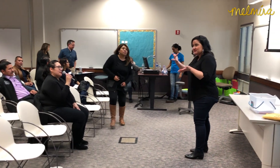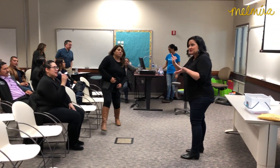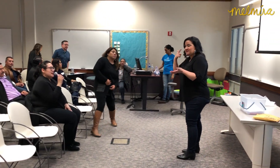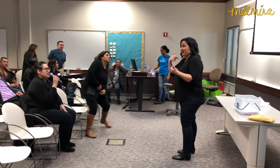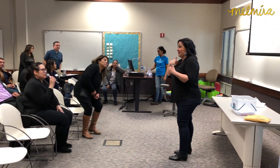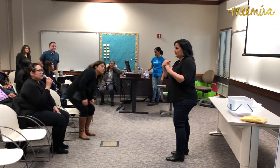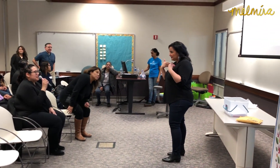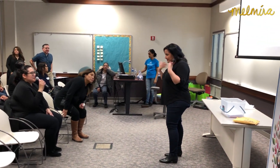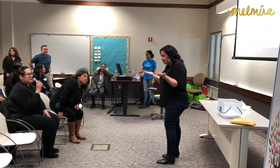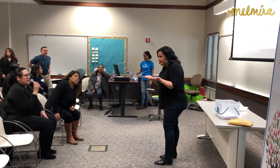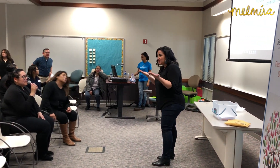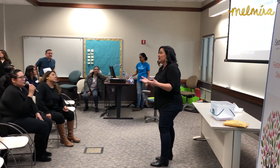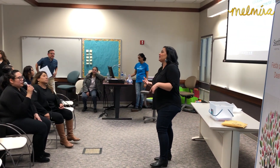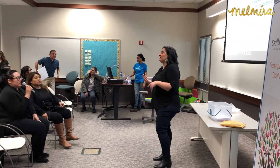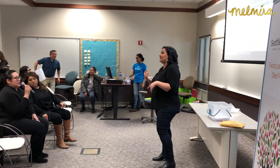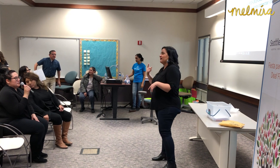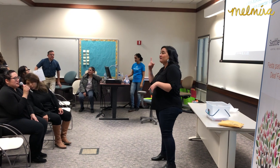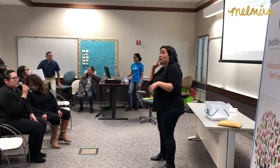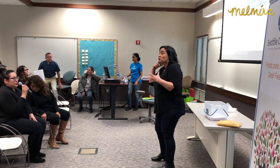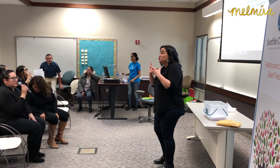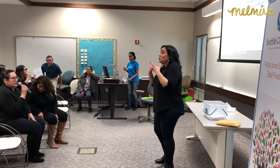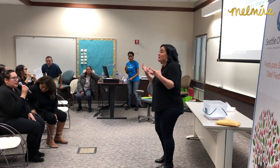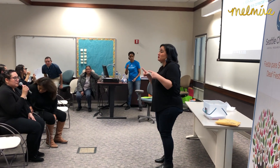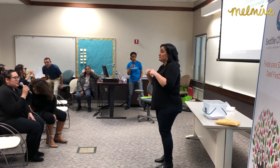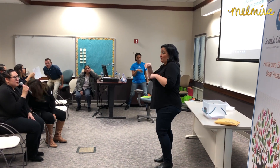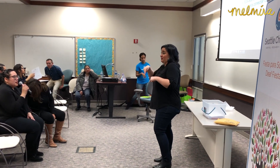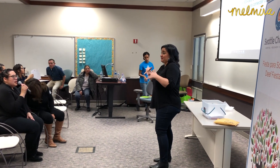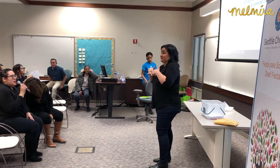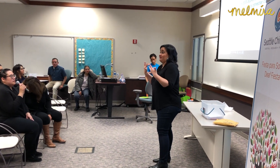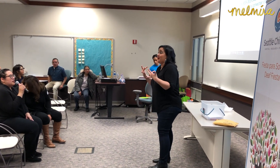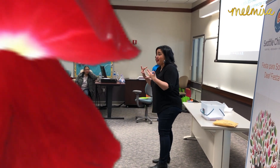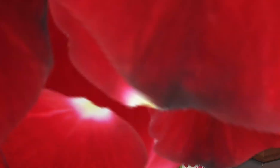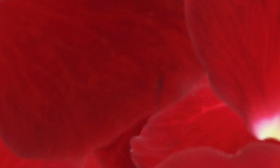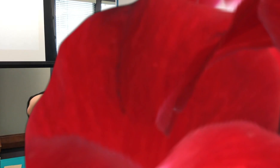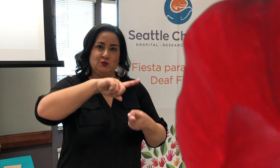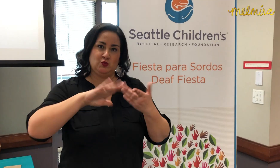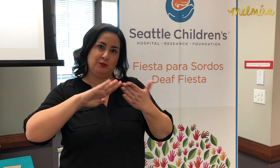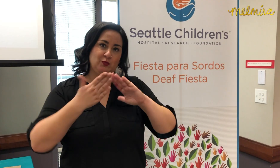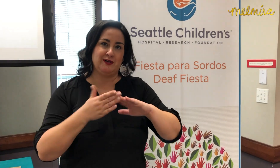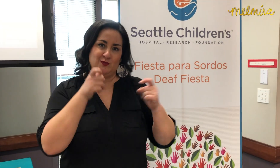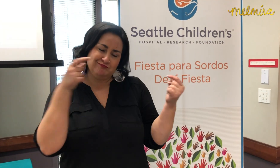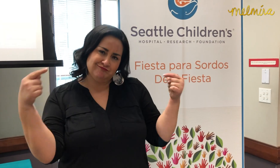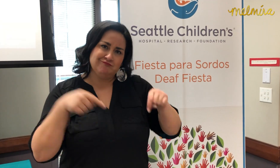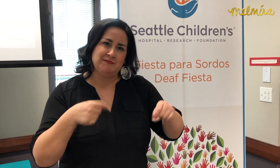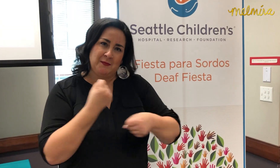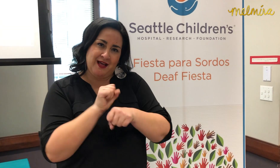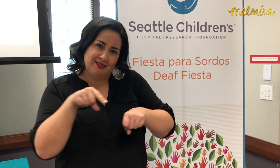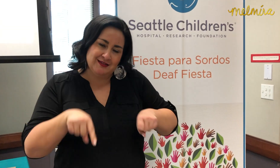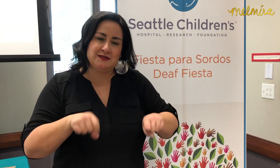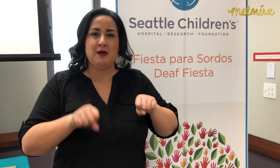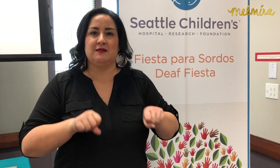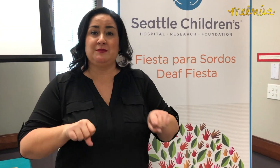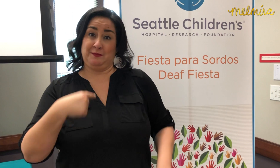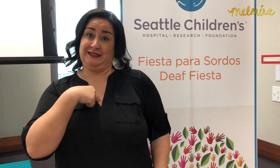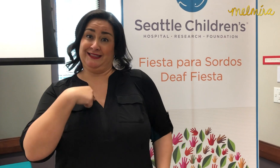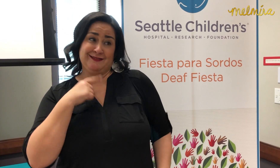Tenemos que pagar. El enfoque son los Que tener comunicación con la comunidad sorda. Y esto